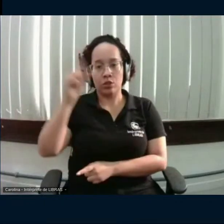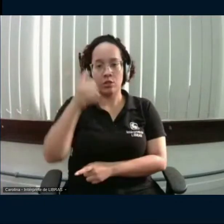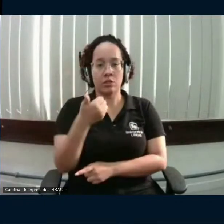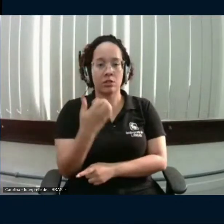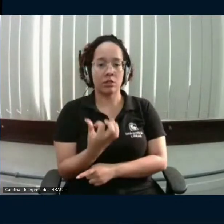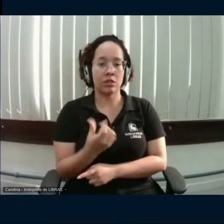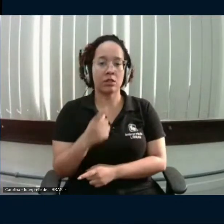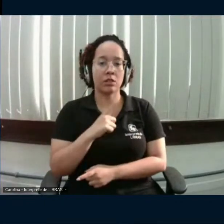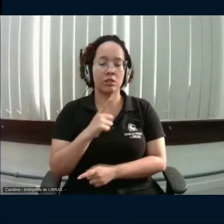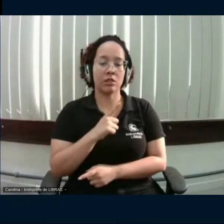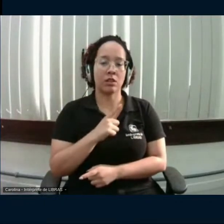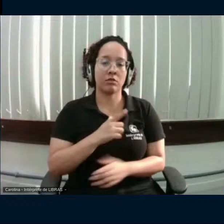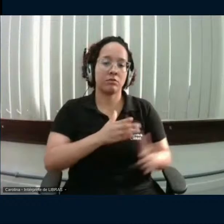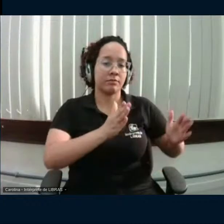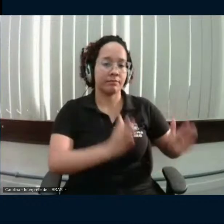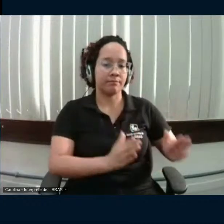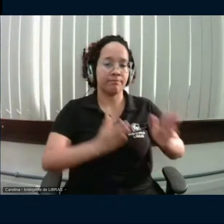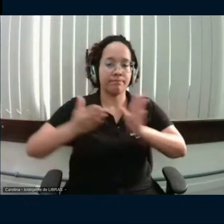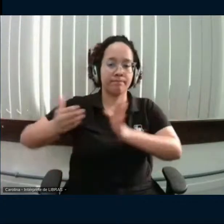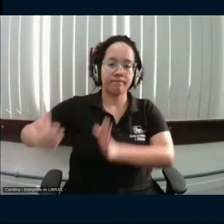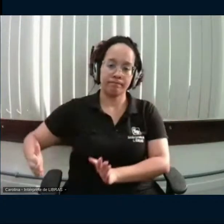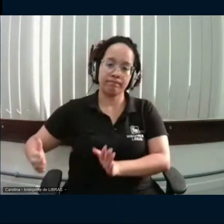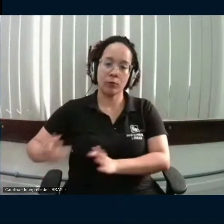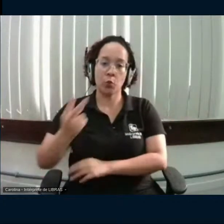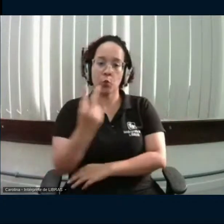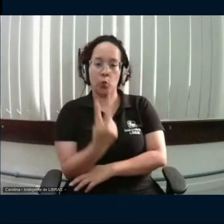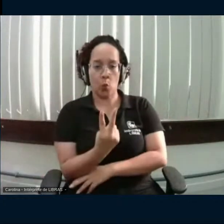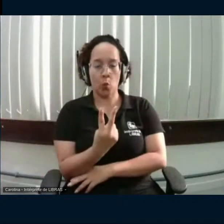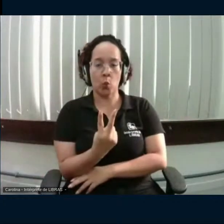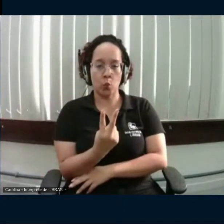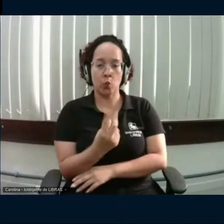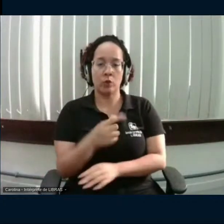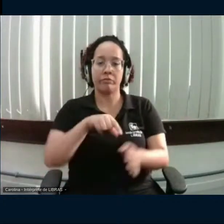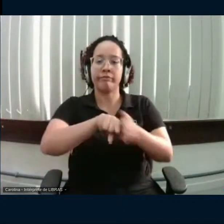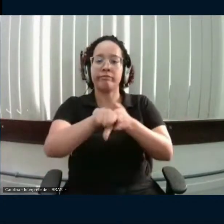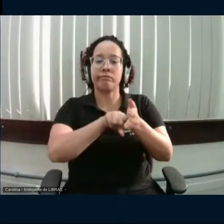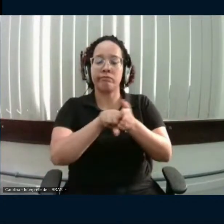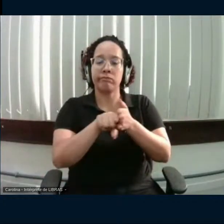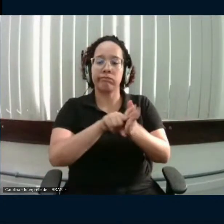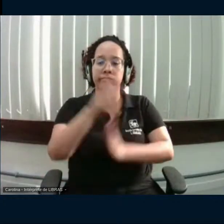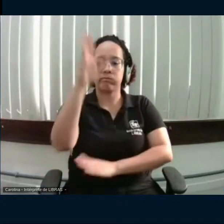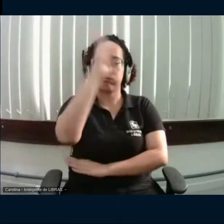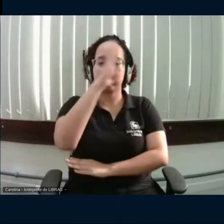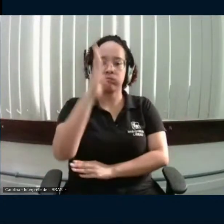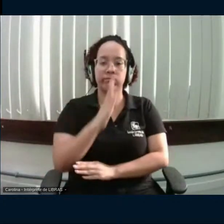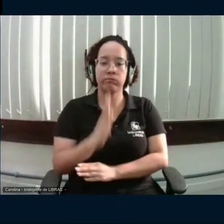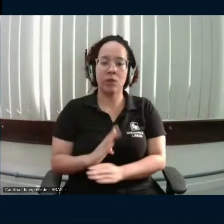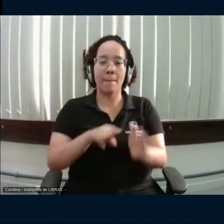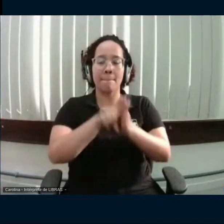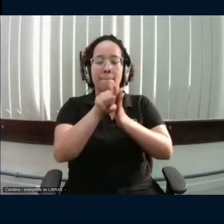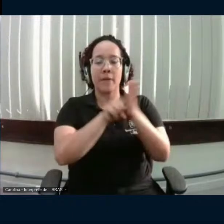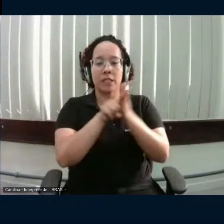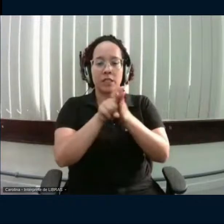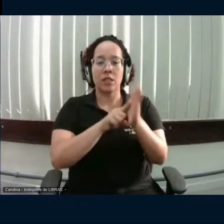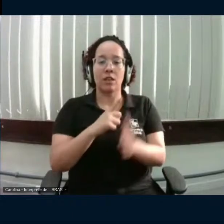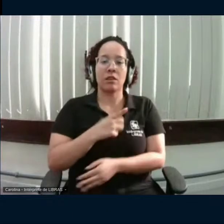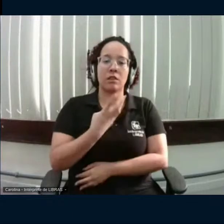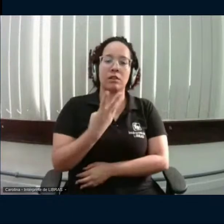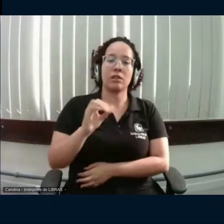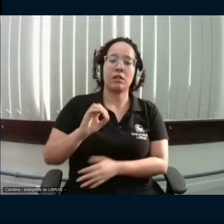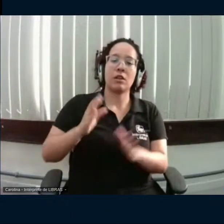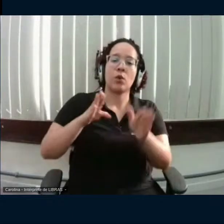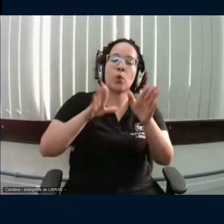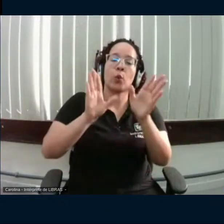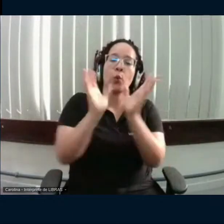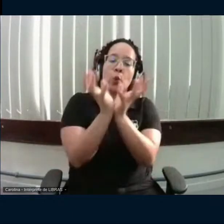duas etapas do colóquio da Rede Nacional em Pesquisa. É uma rede que eu coordeno, são 30 grupos de